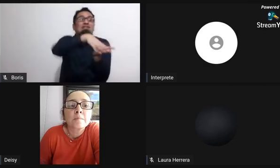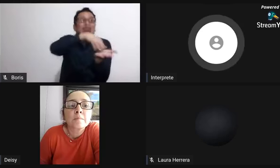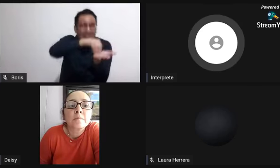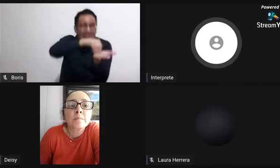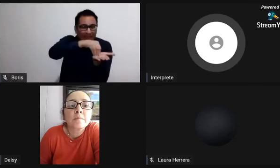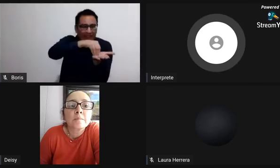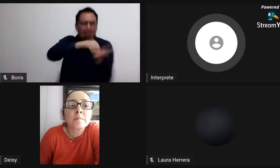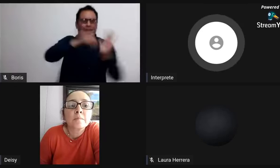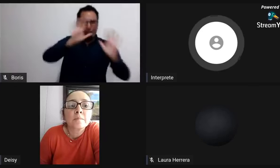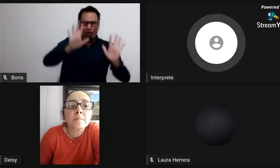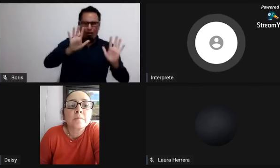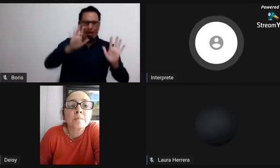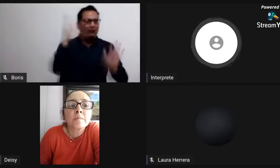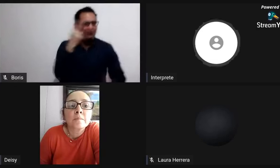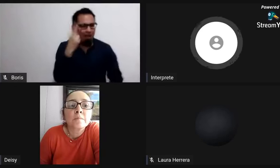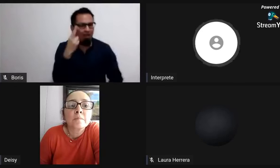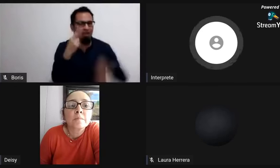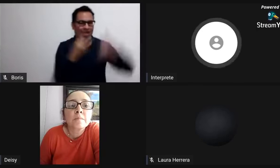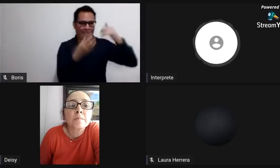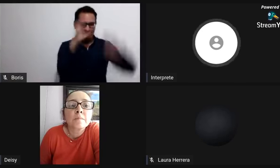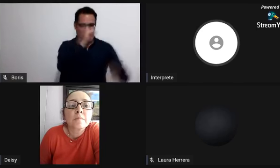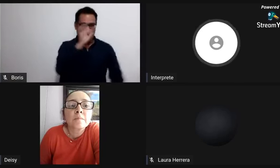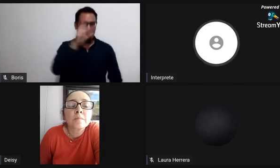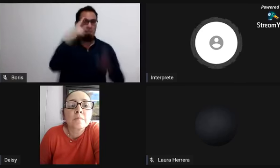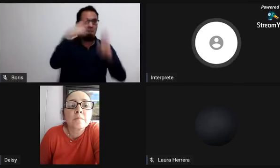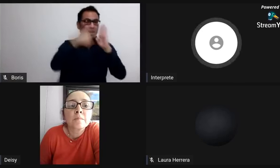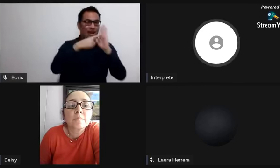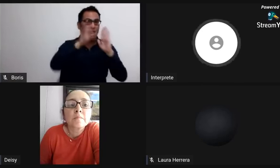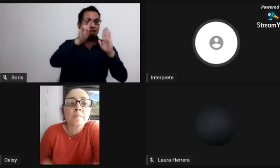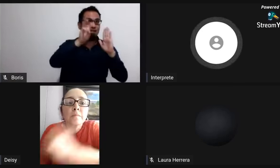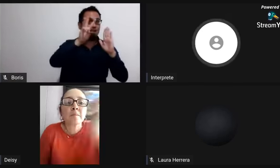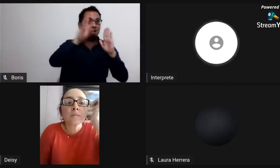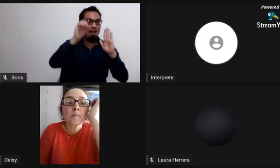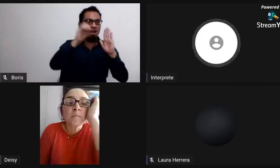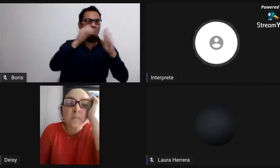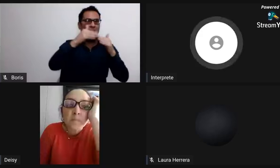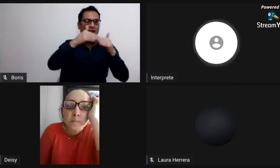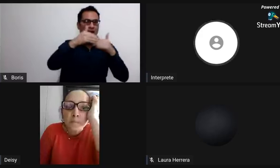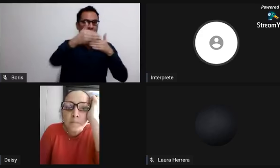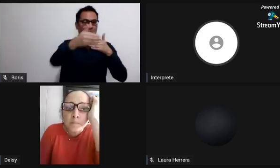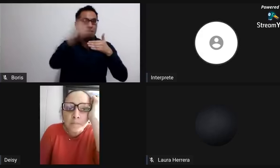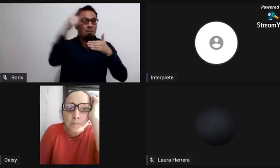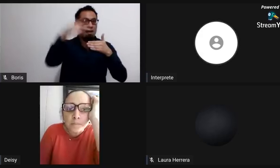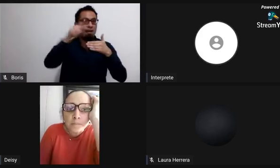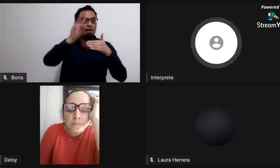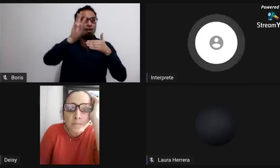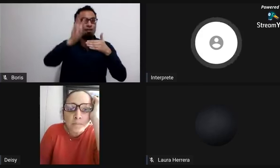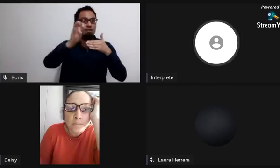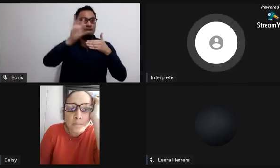Y para esas fechas de ese periodo de gobierno, voy a repetir, 1850,